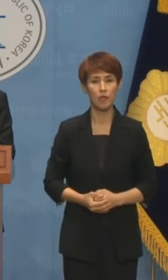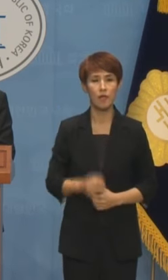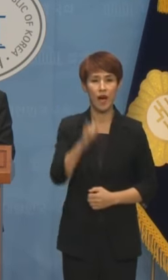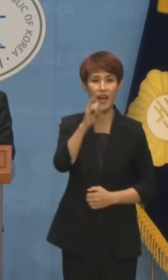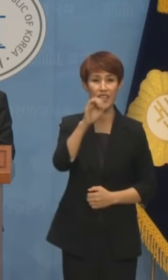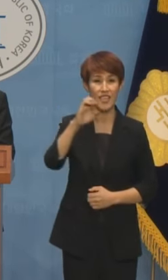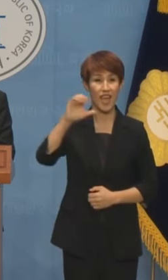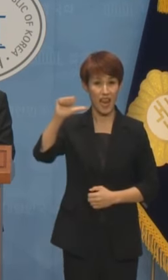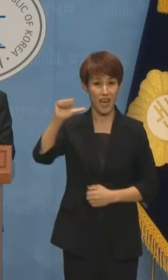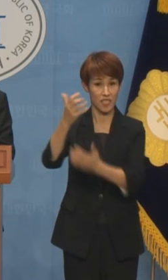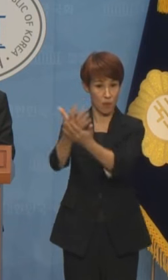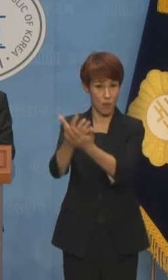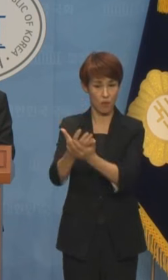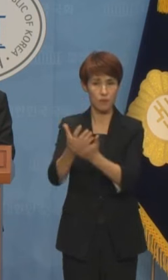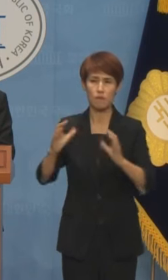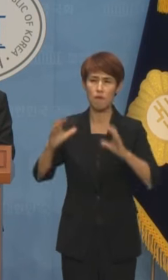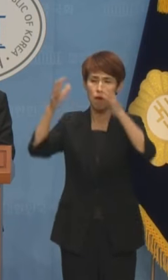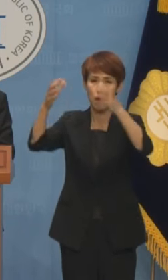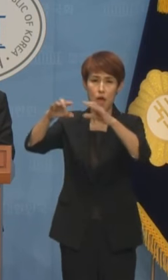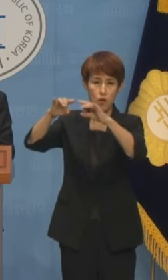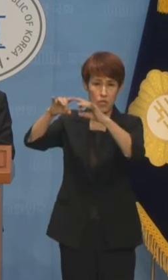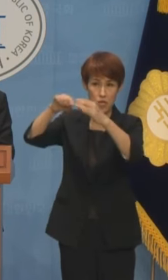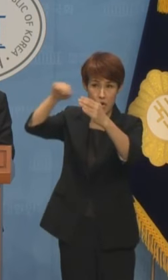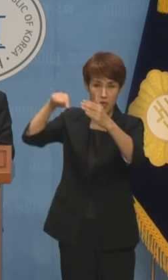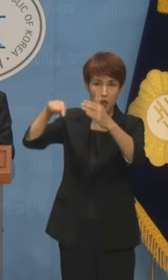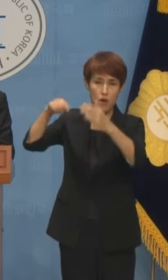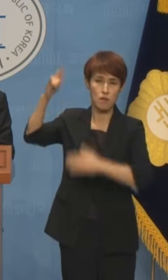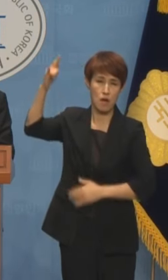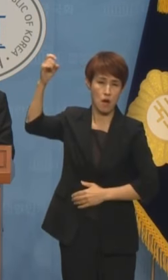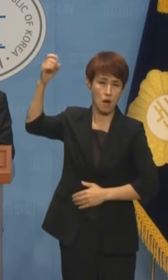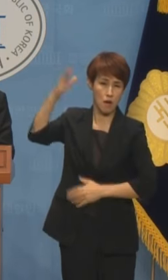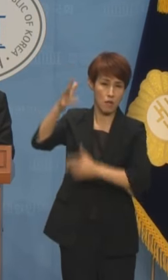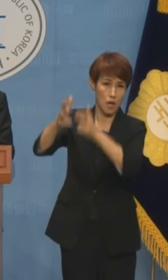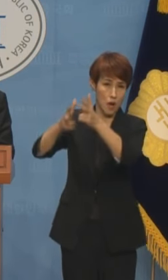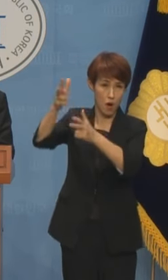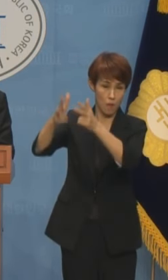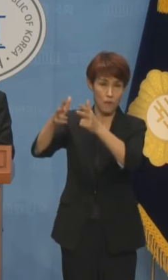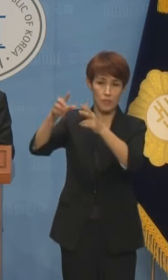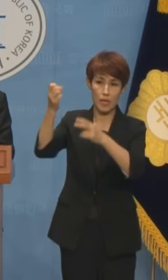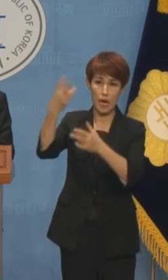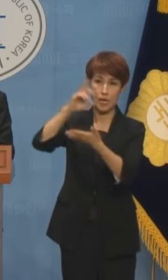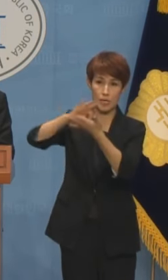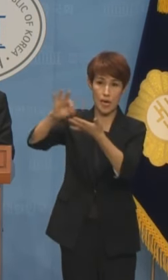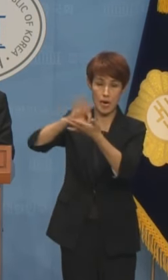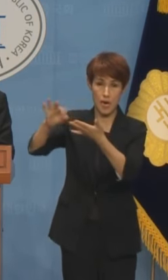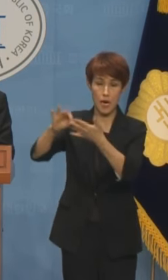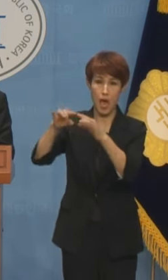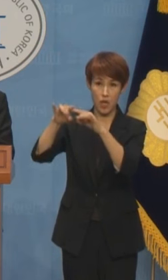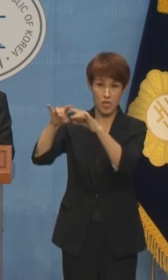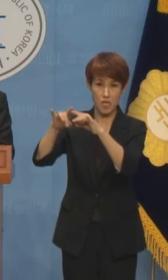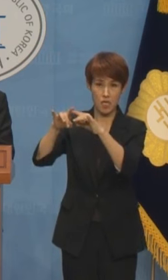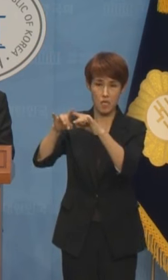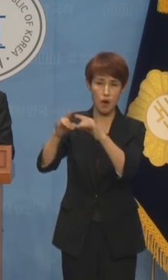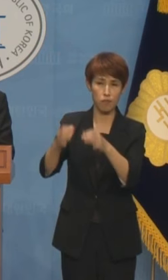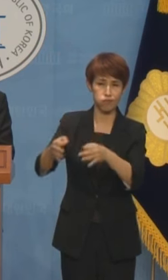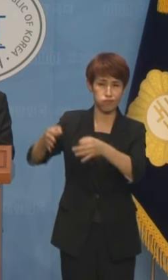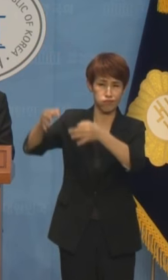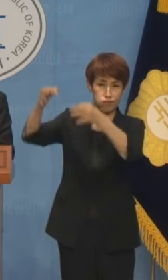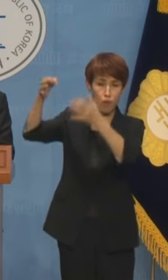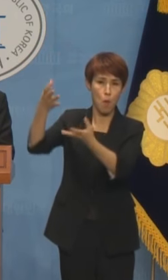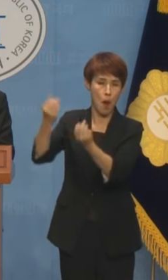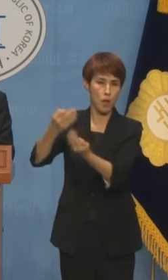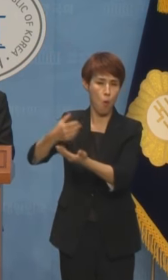IEA 자료에 따르면 전 세계 에너지 시장에서 태양광 산업 등 재생에너지에 대한 투자 비중은 폭발적으로 늘어나고 있는